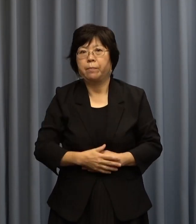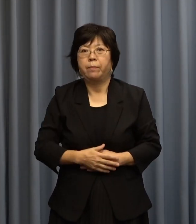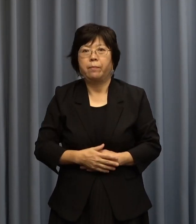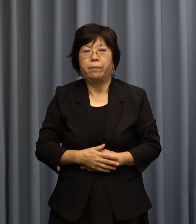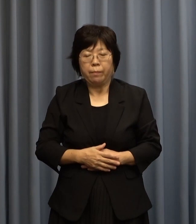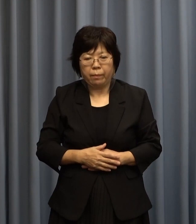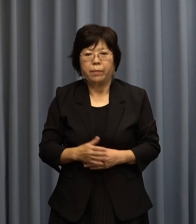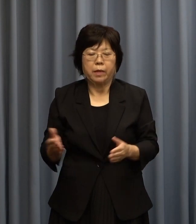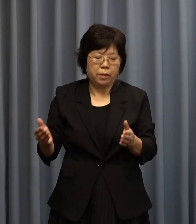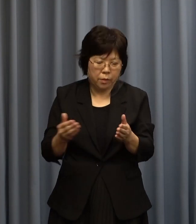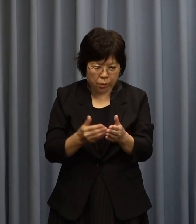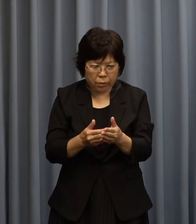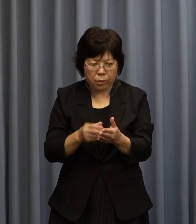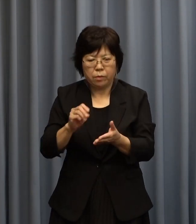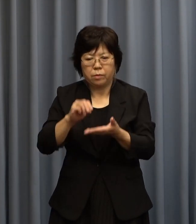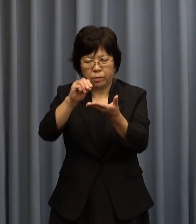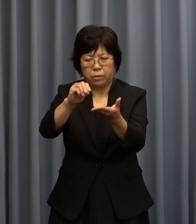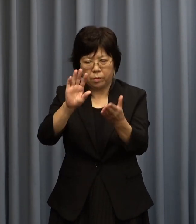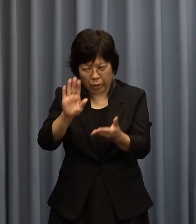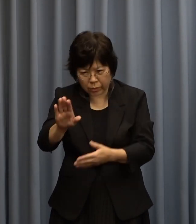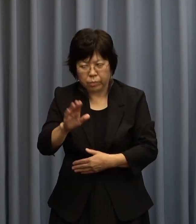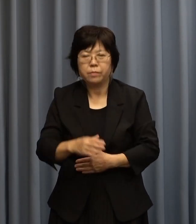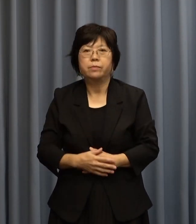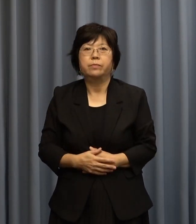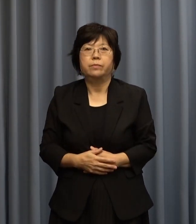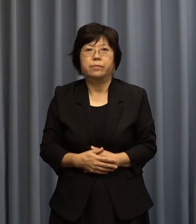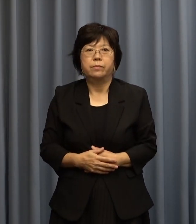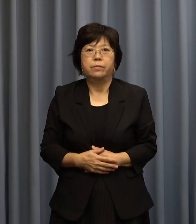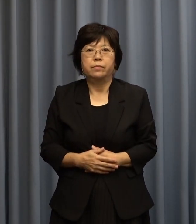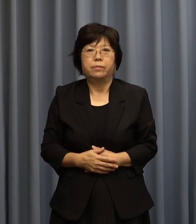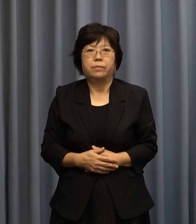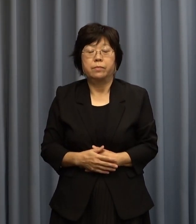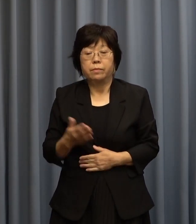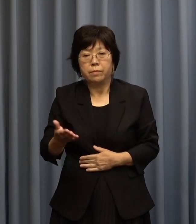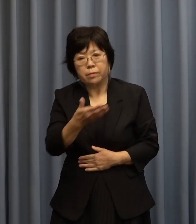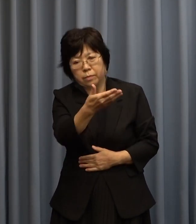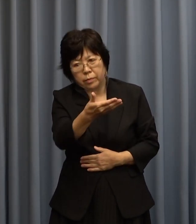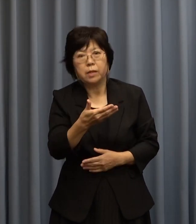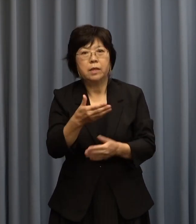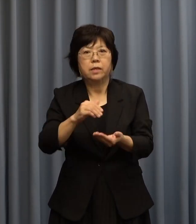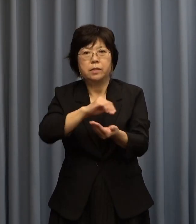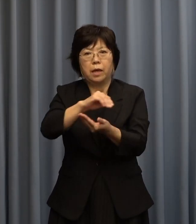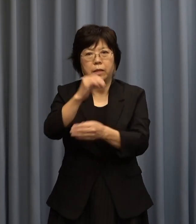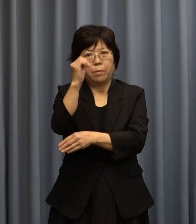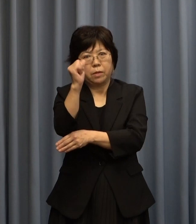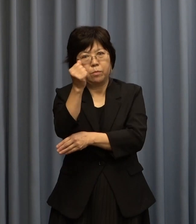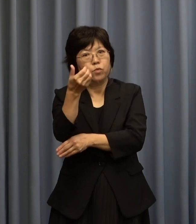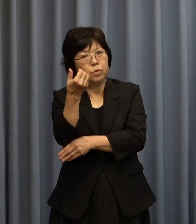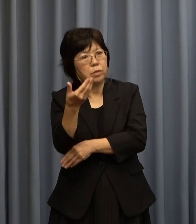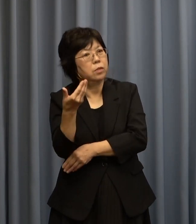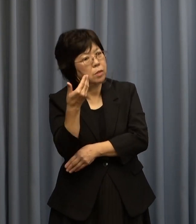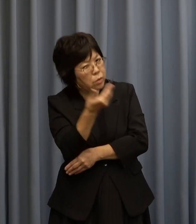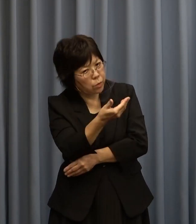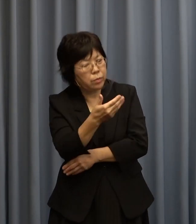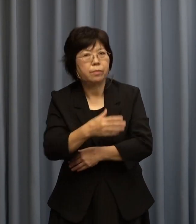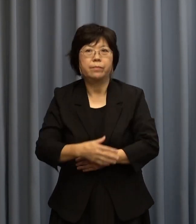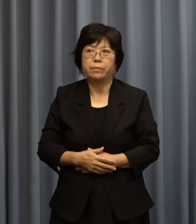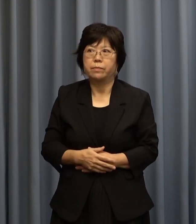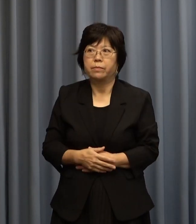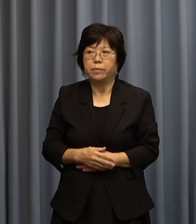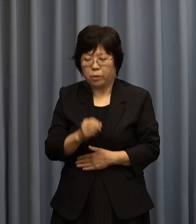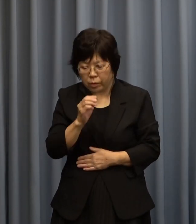私の方から以上でございます。 幹事社の埼玉新聞です。よろしくお願いします。 よろしくお願いします。